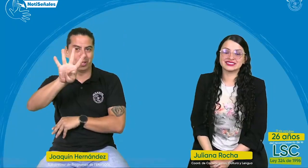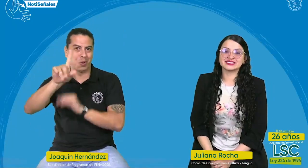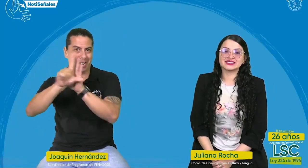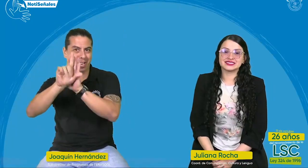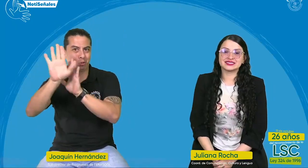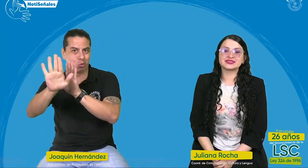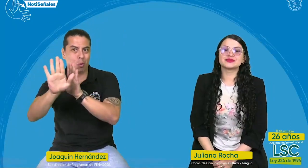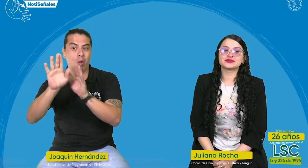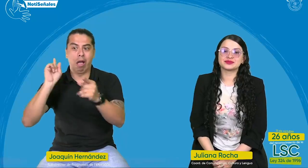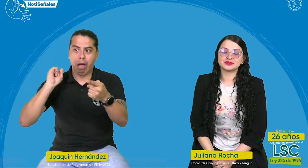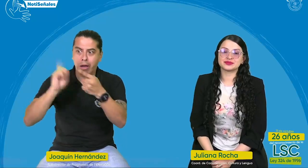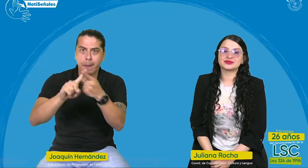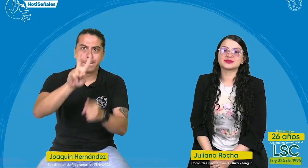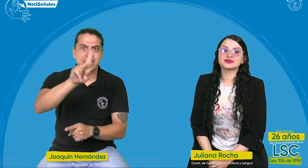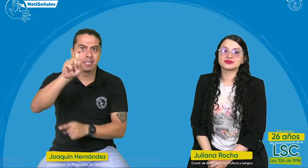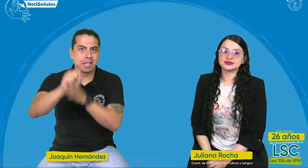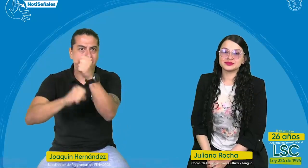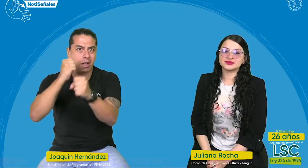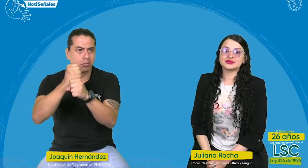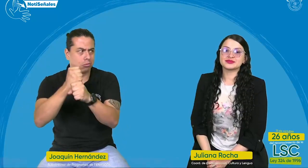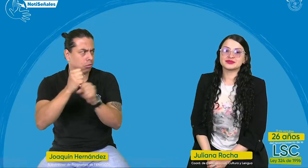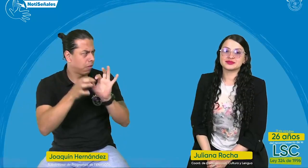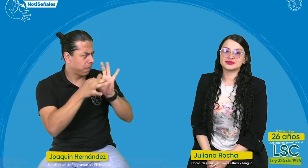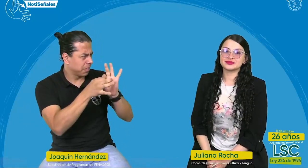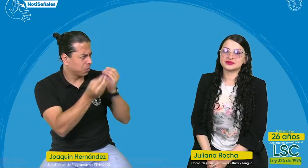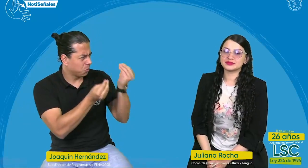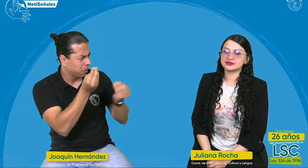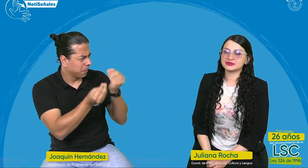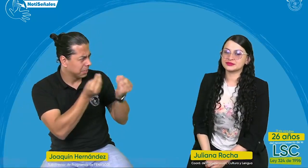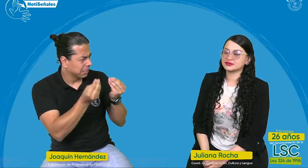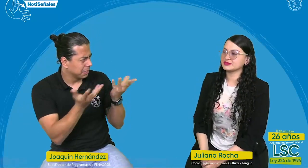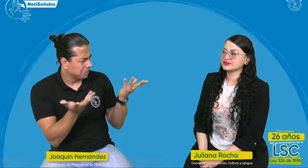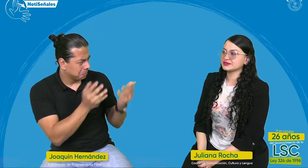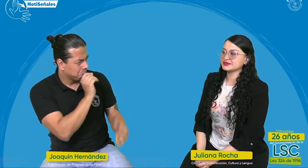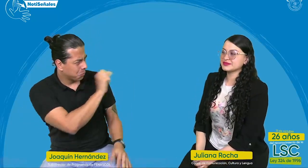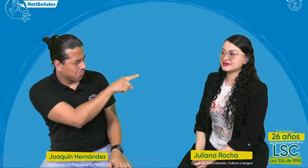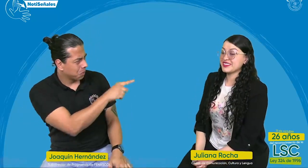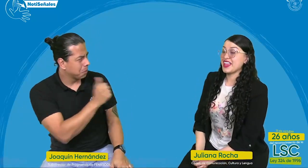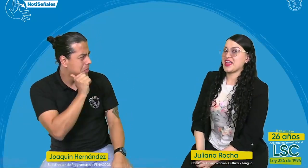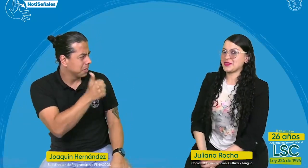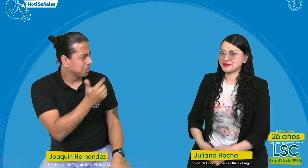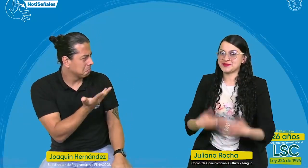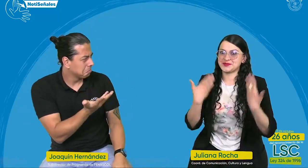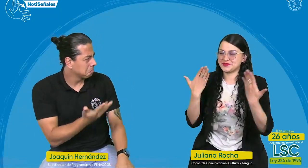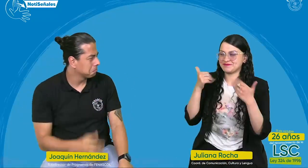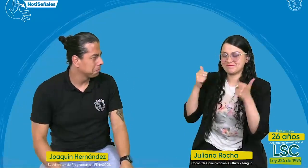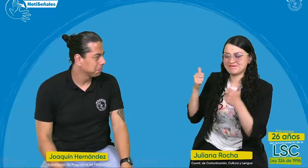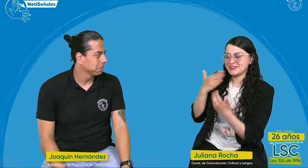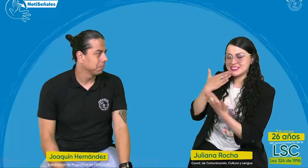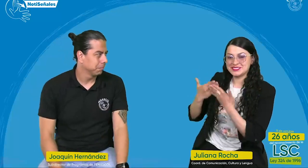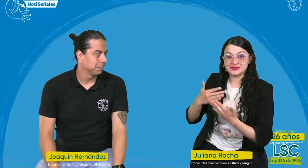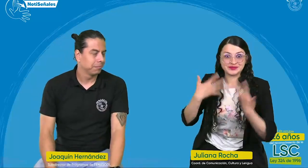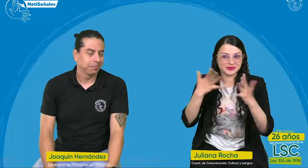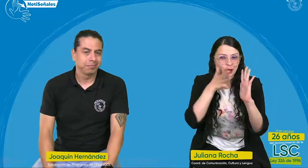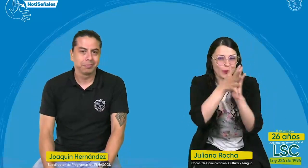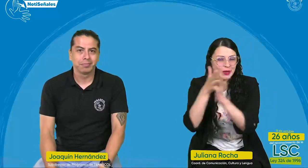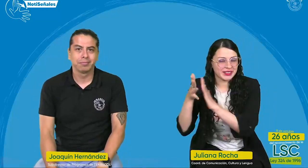Estamos celebrando esa conmemoración de la ley tres veinticuatro esos 26 años que va a ser fenacol bueno Claro que sí gracias